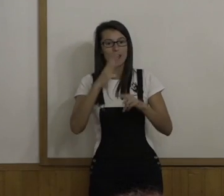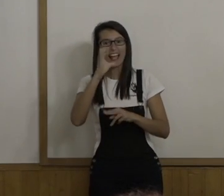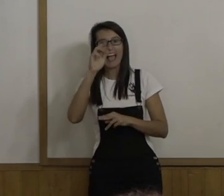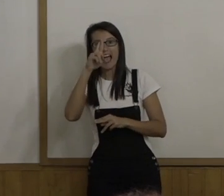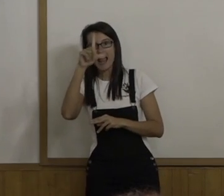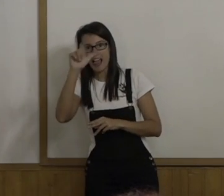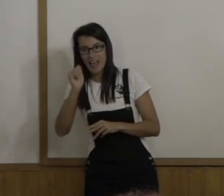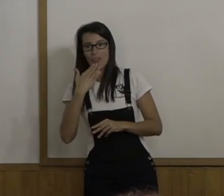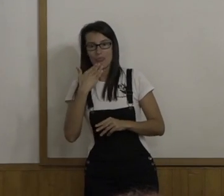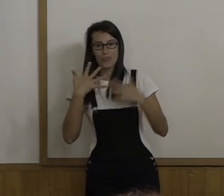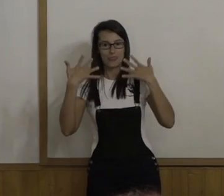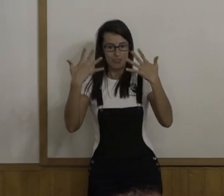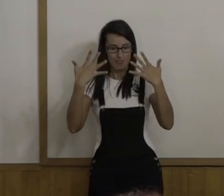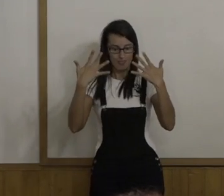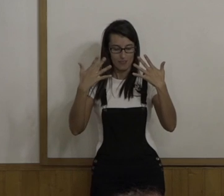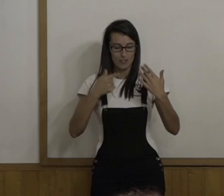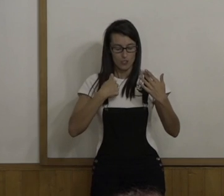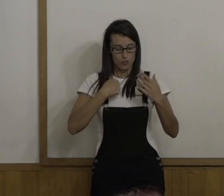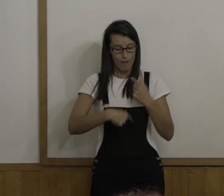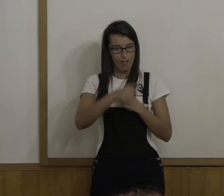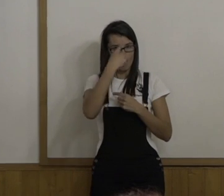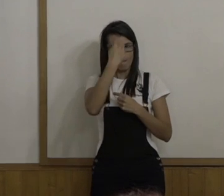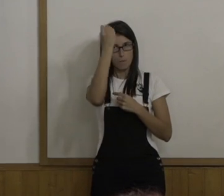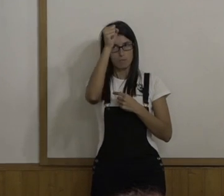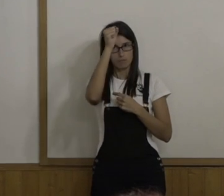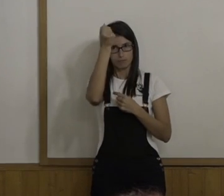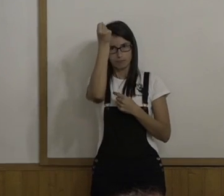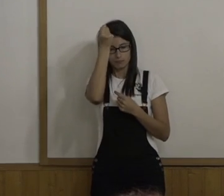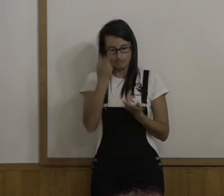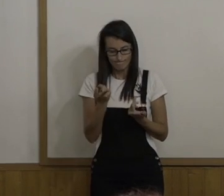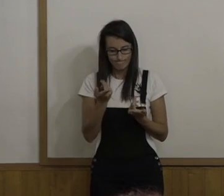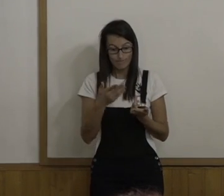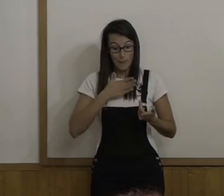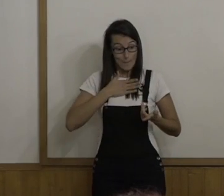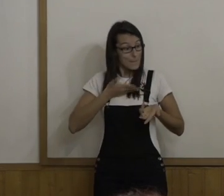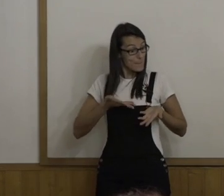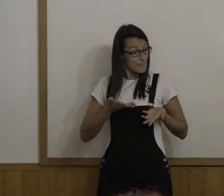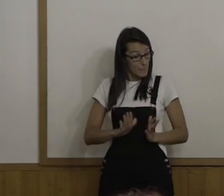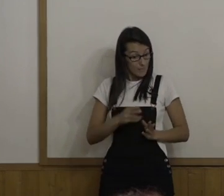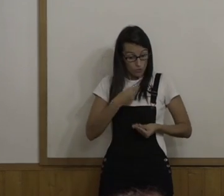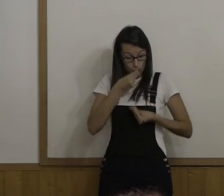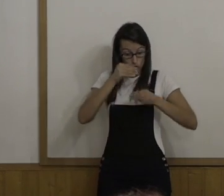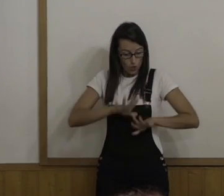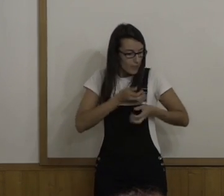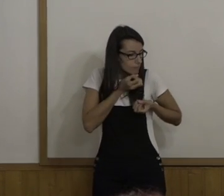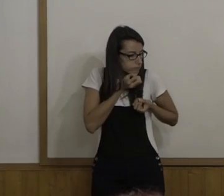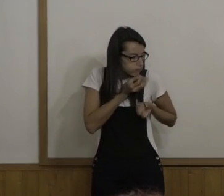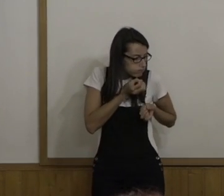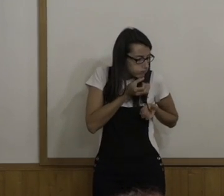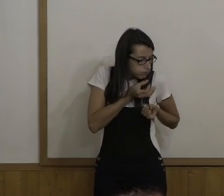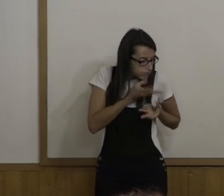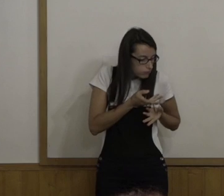y también me quedó grabado el tema de que ella, una de las cosas que más le gustan, es cuando yo le cuento las historias y las